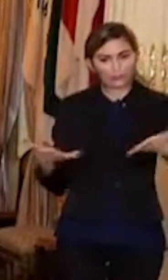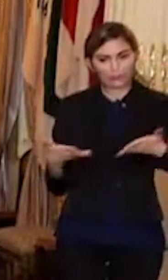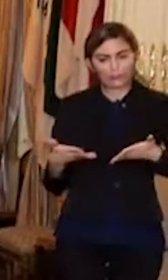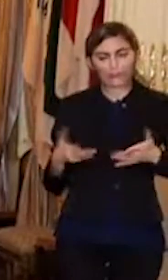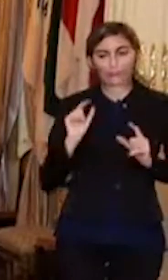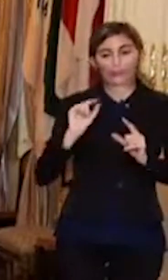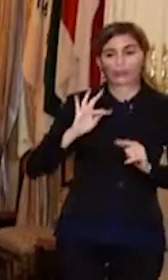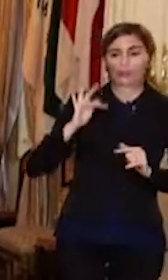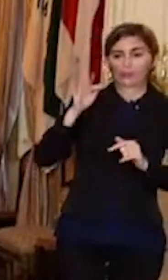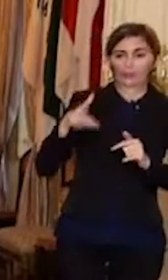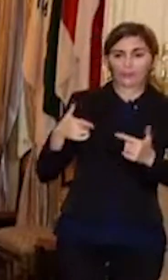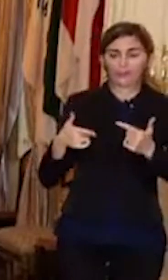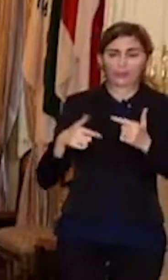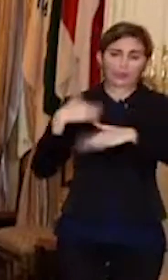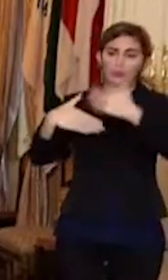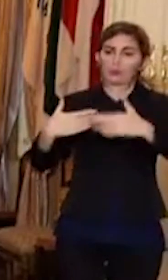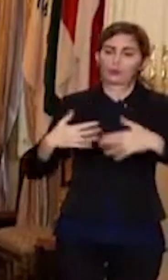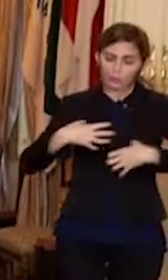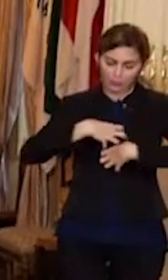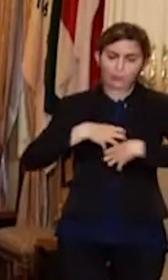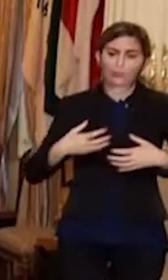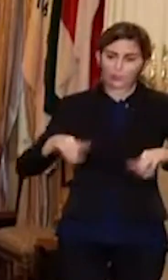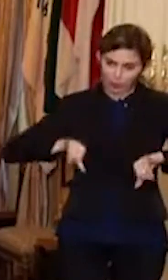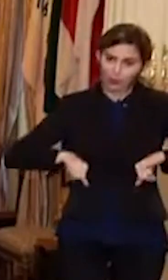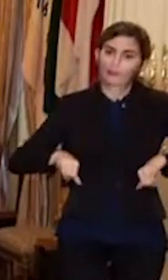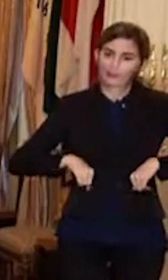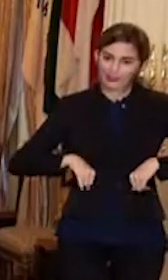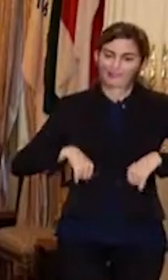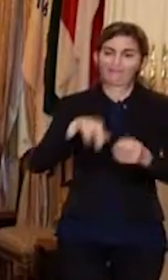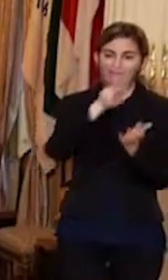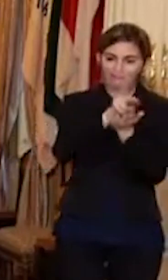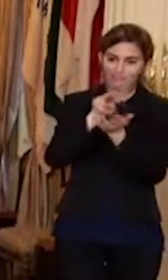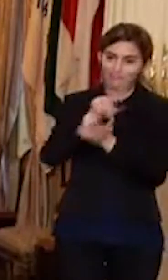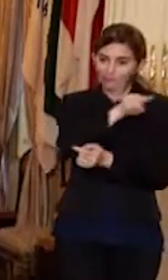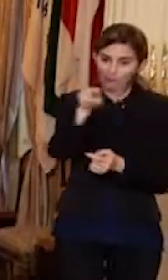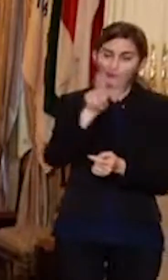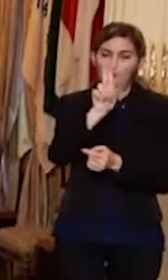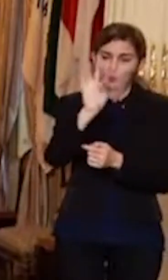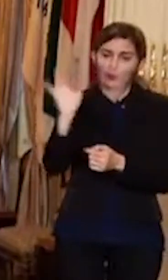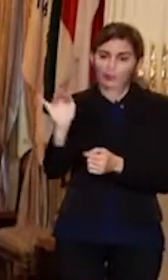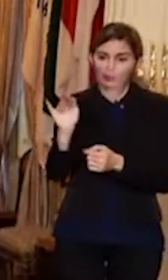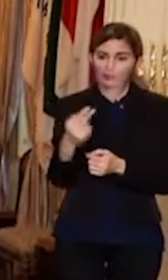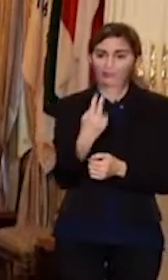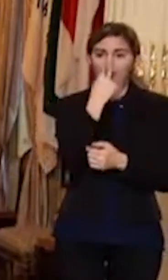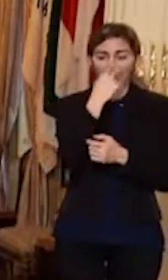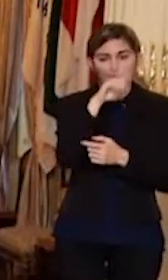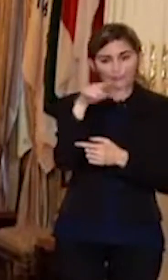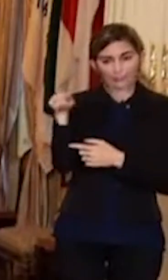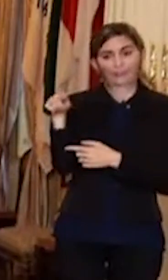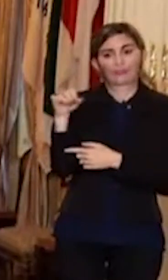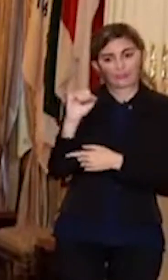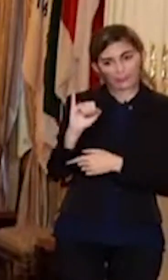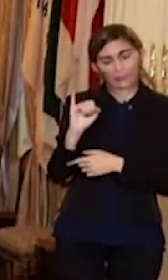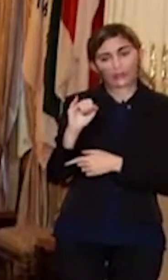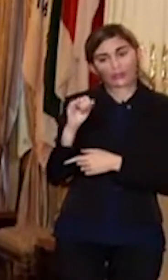do que sofrer na pele a dor de estar na UTI e pior está na UTI é uma possibilidade